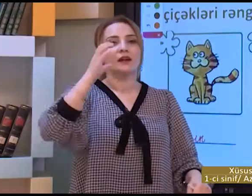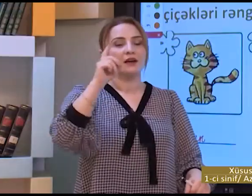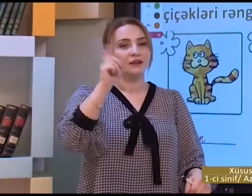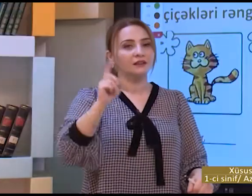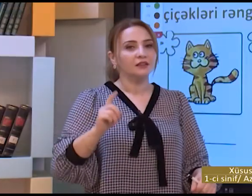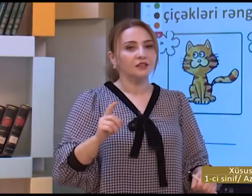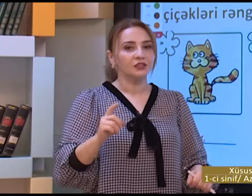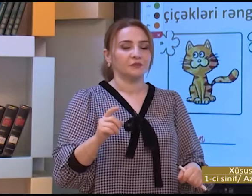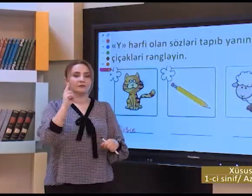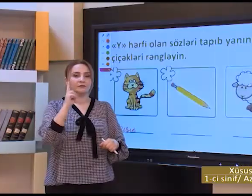Karandaş.